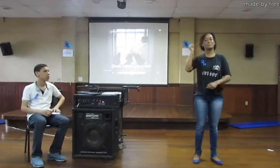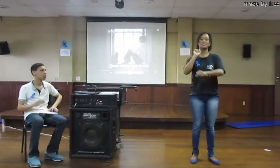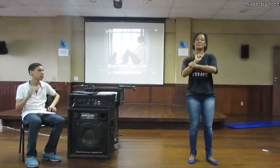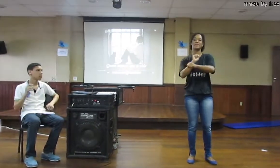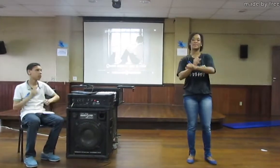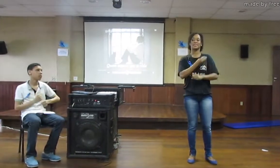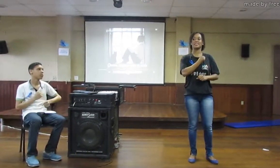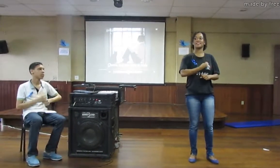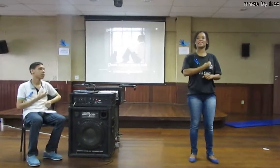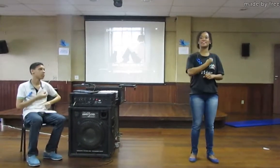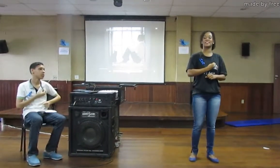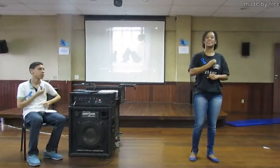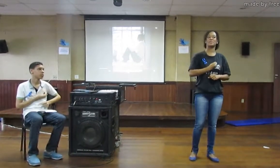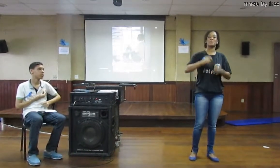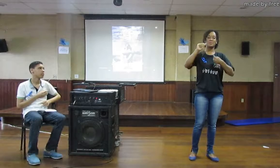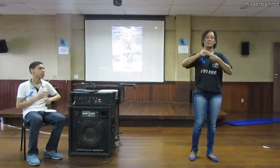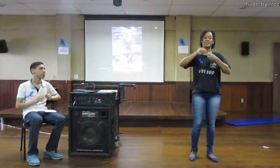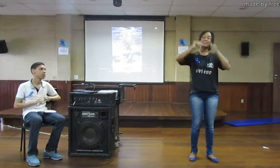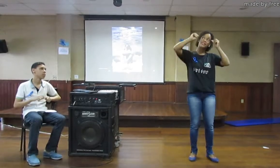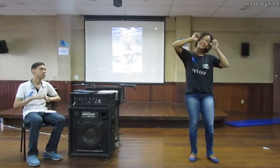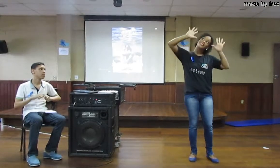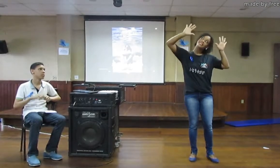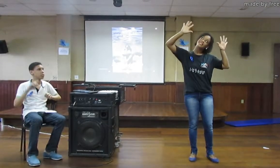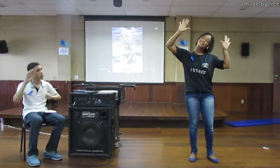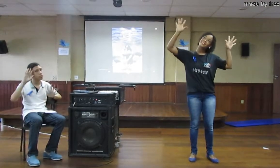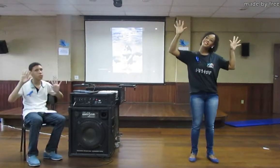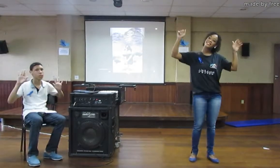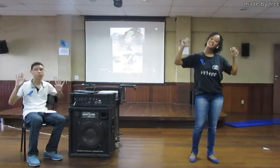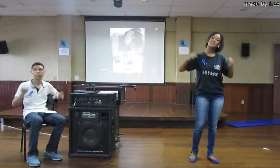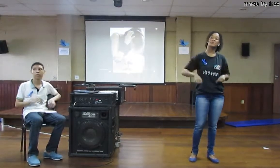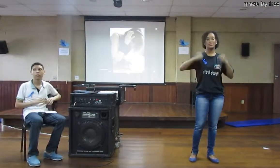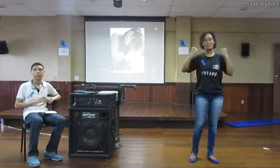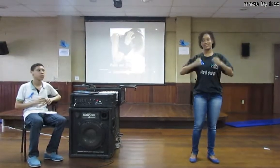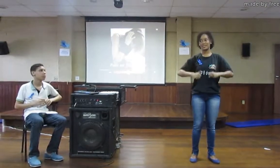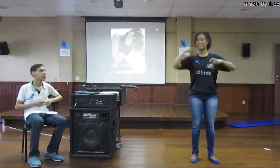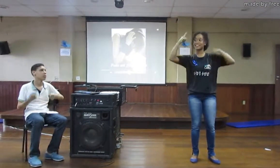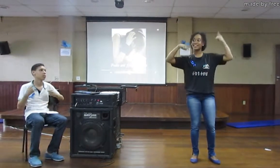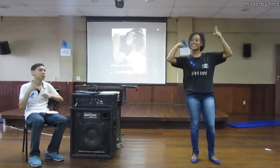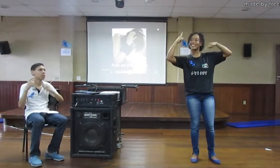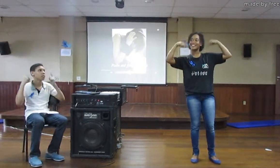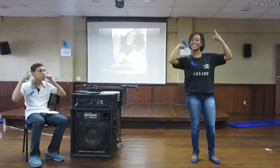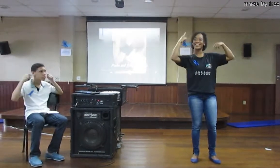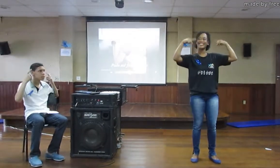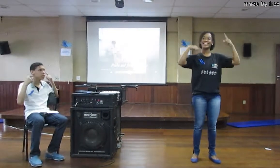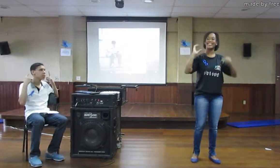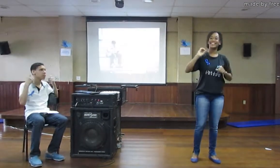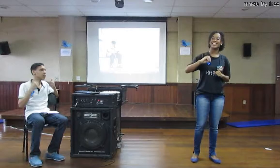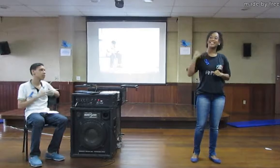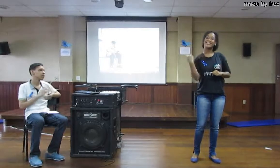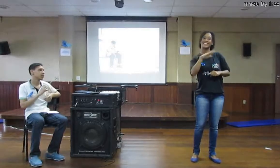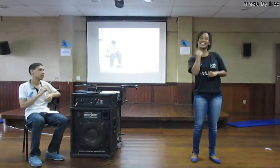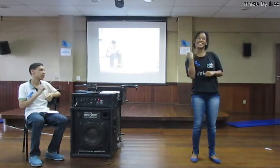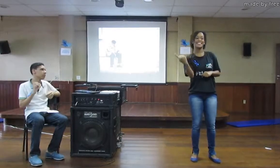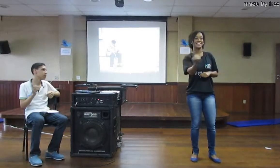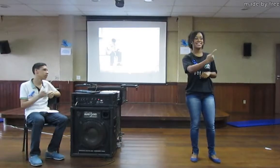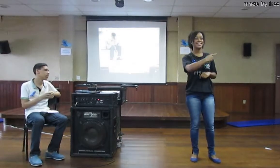Quem espera que a vida seja feita de ilusão pode até ficar maluco